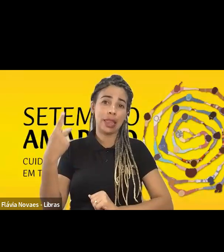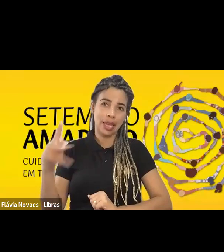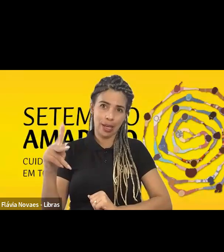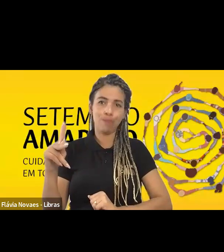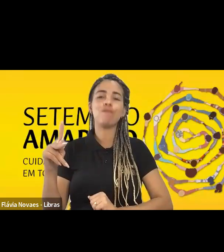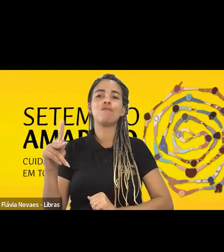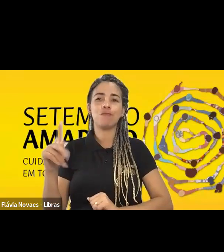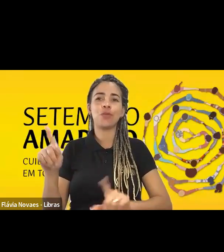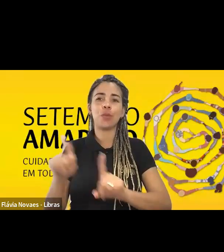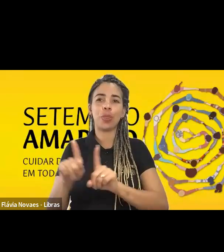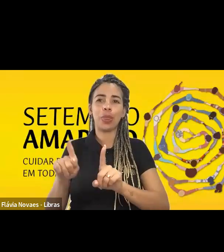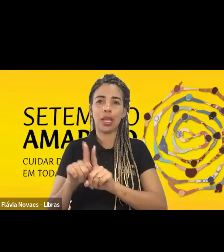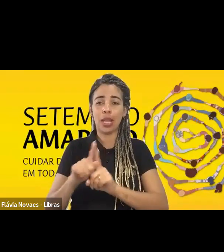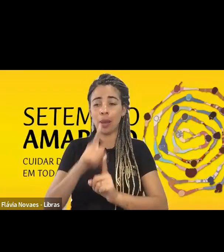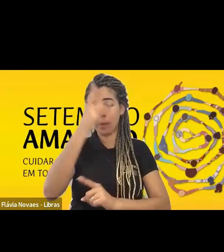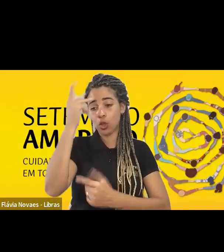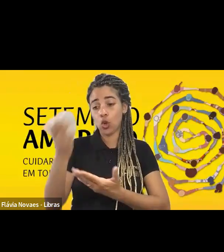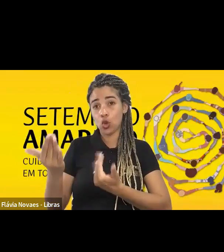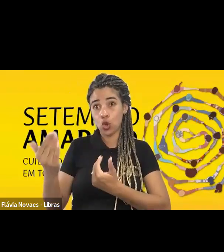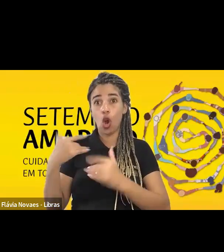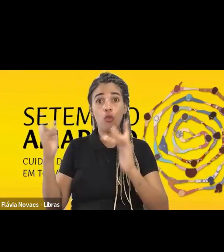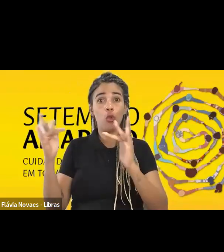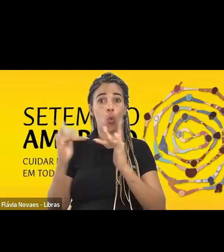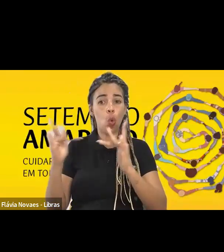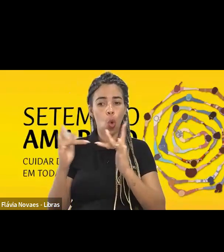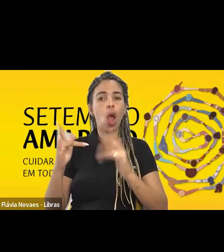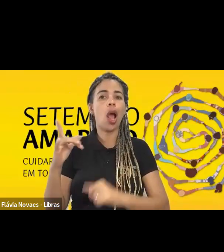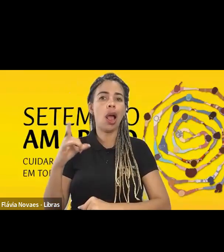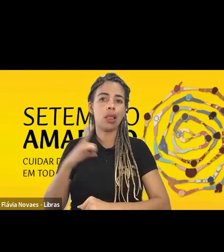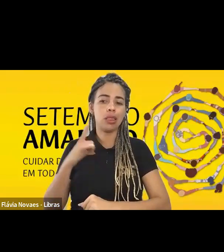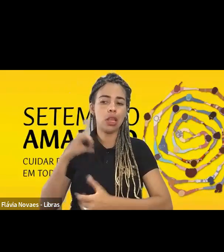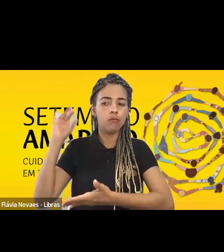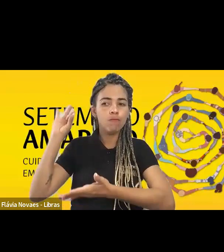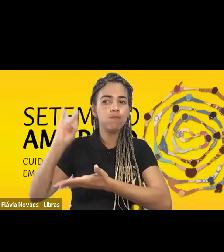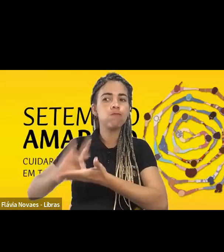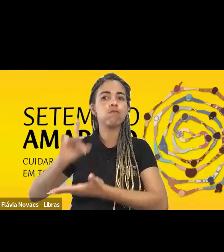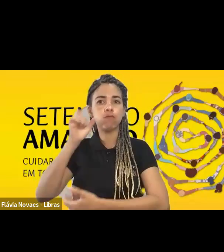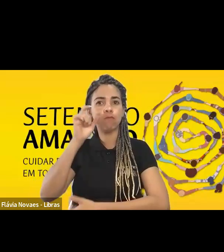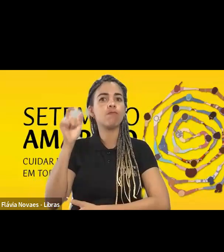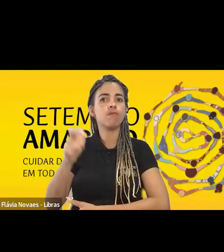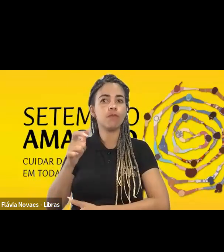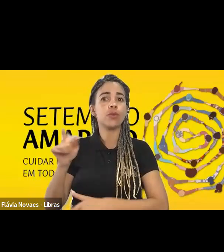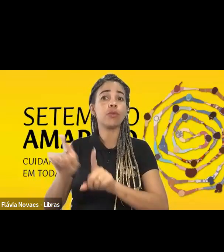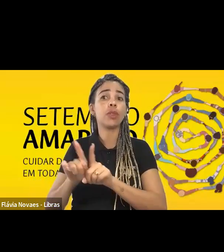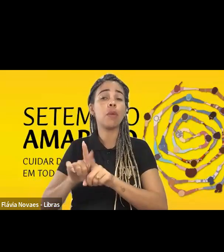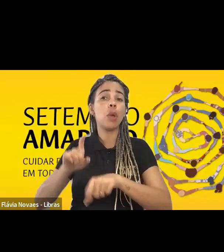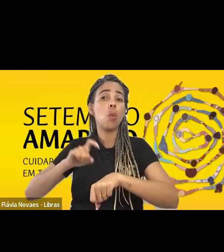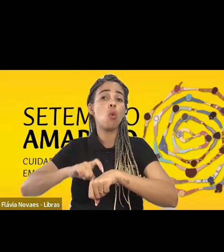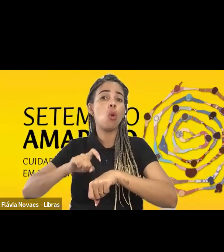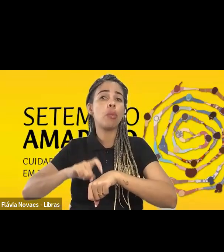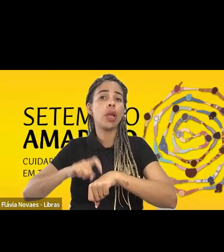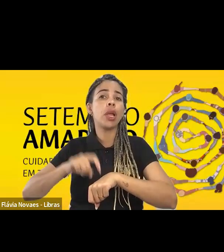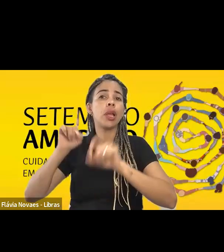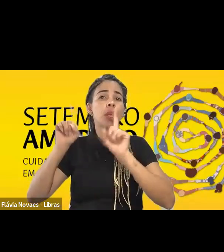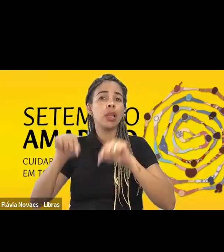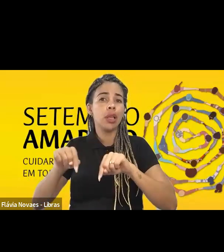as pessoas, com os adolescentes que vocês convivem de maneira legítima mesmo, né, e ter o momento, né,